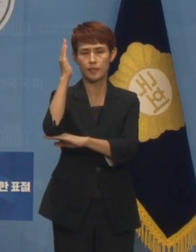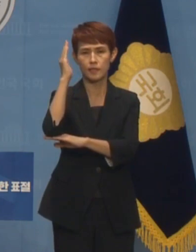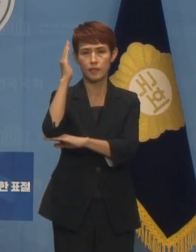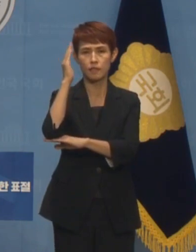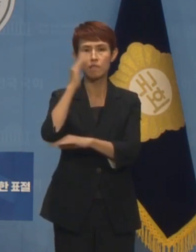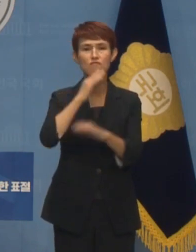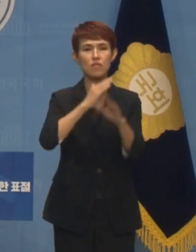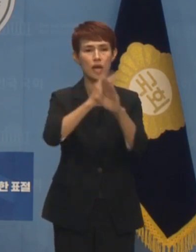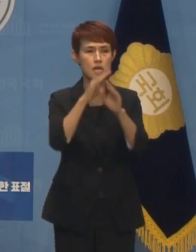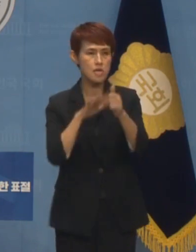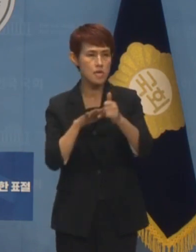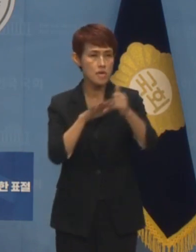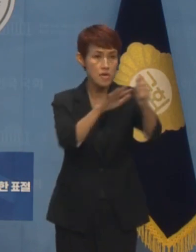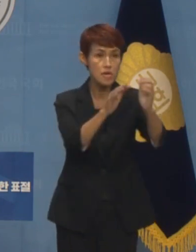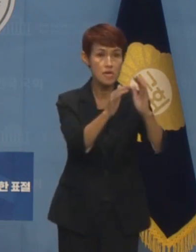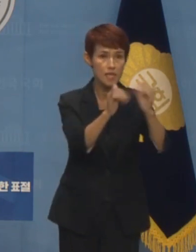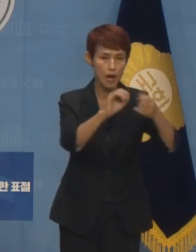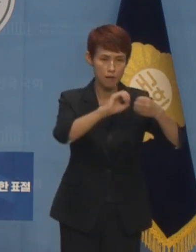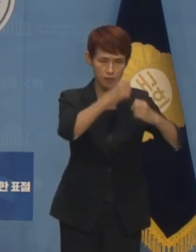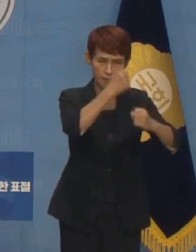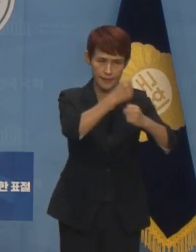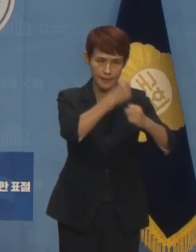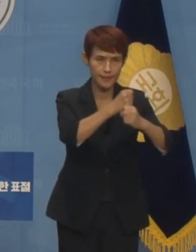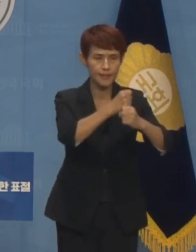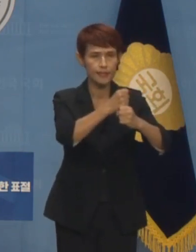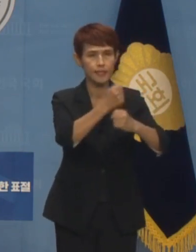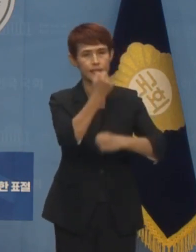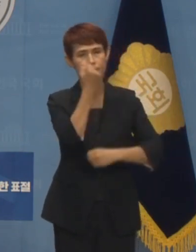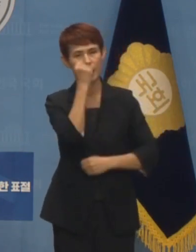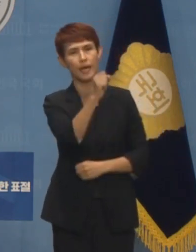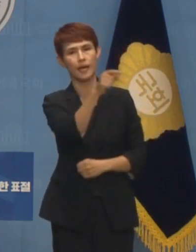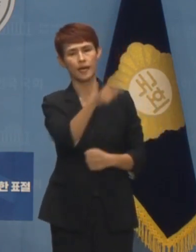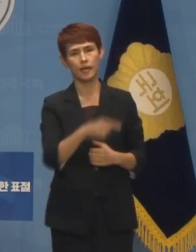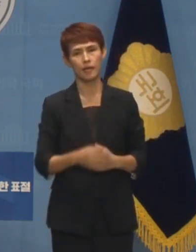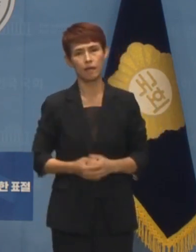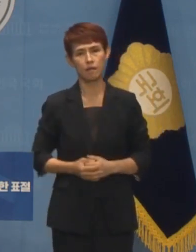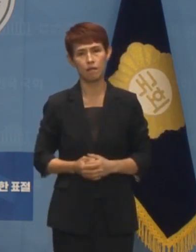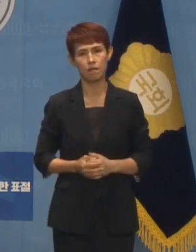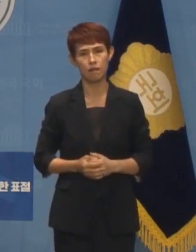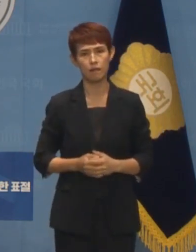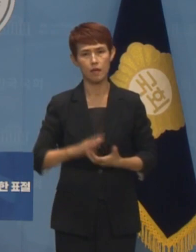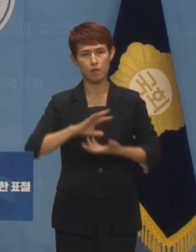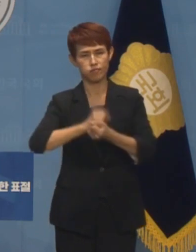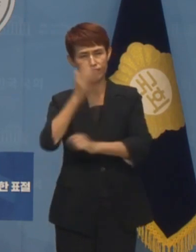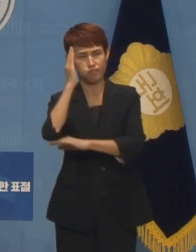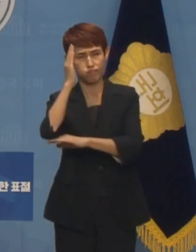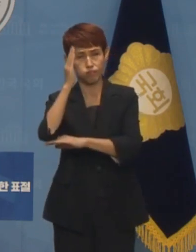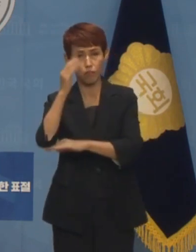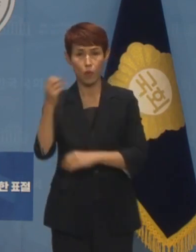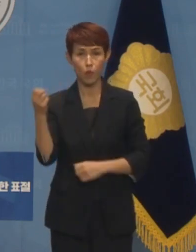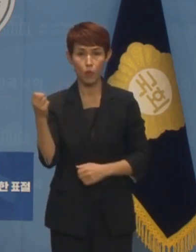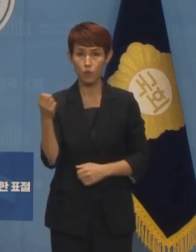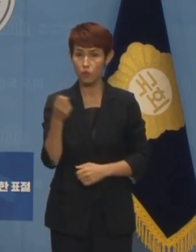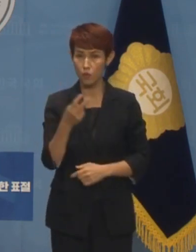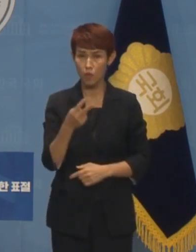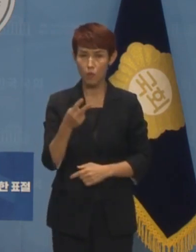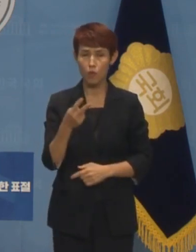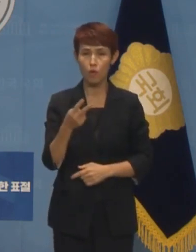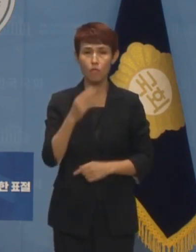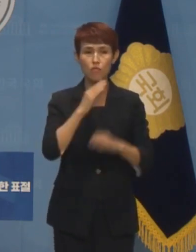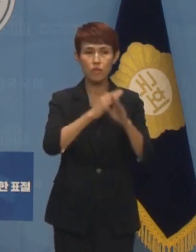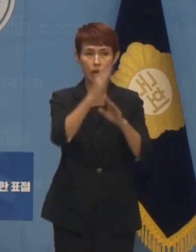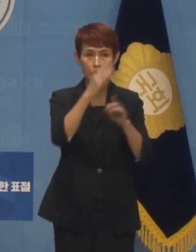북한 추종자가 작성한 것으로 보입니다. 졸속에 그치는 것만이 아닙니다.